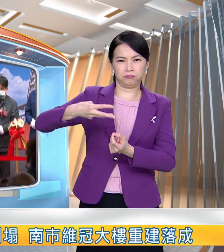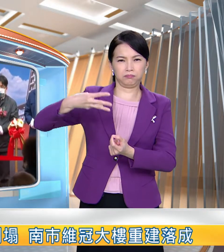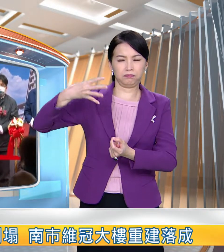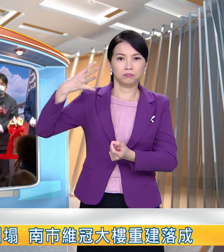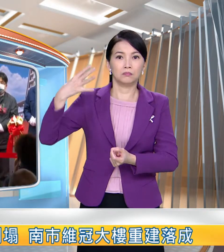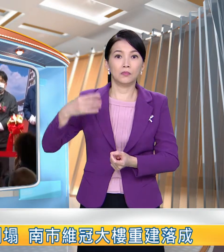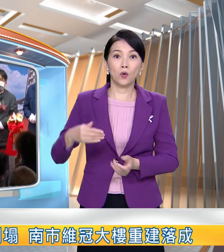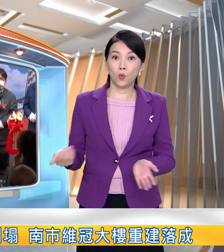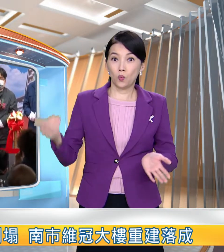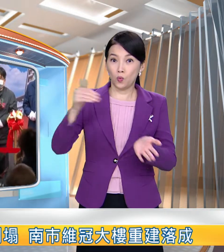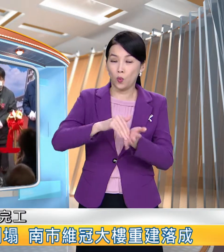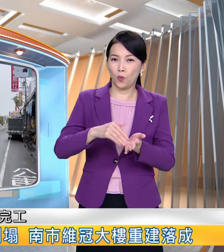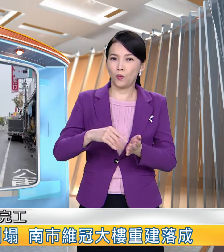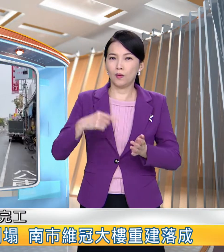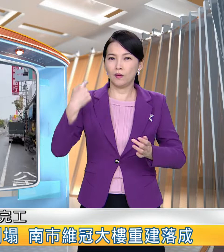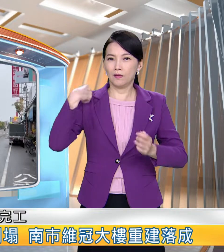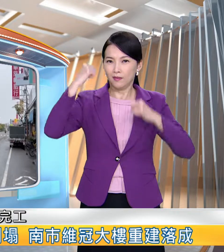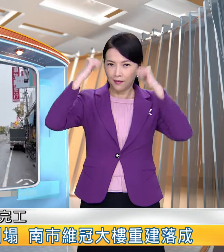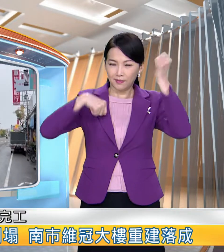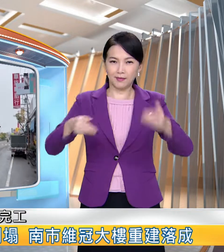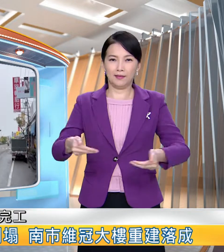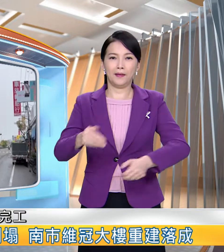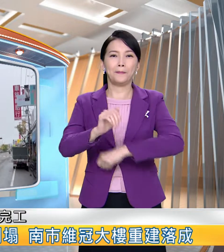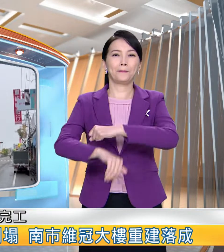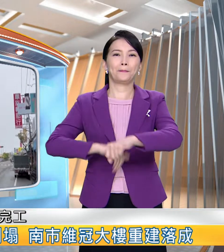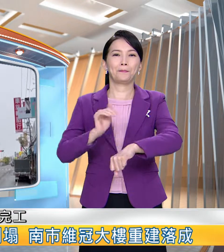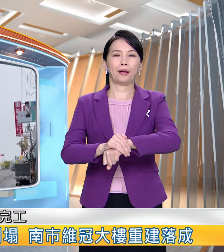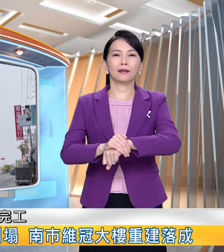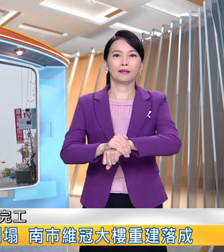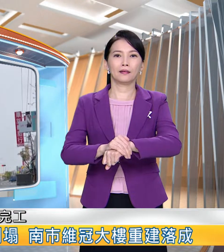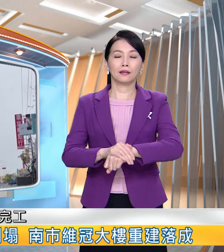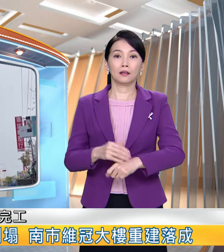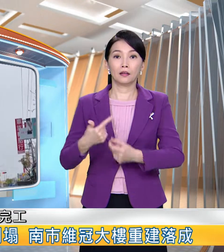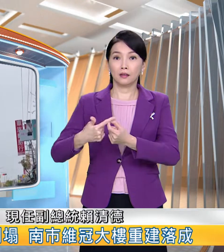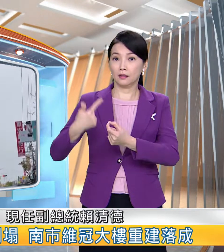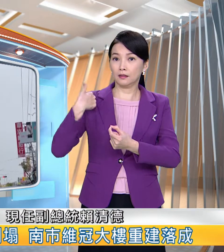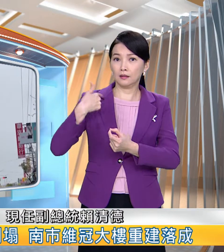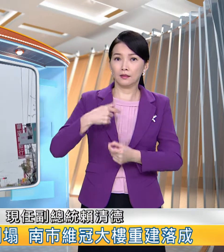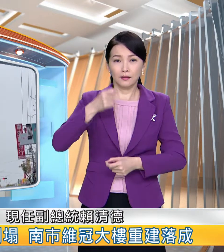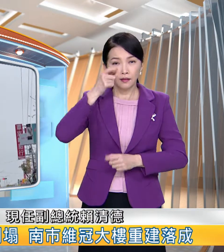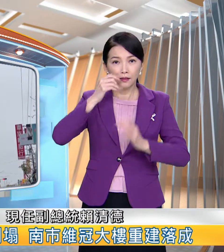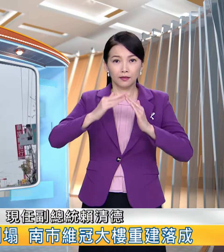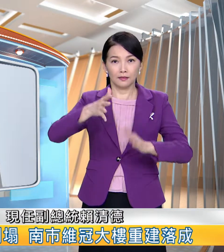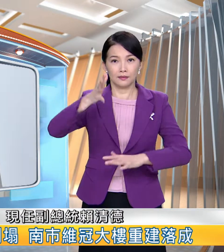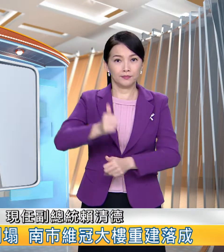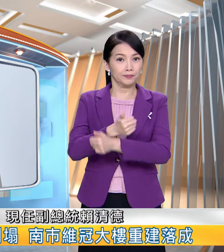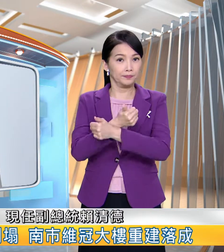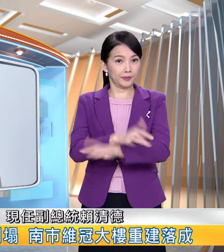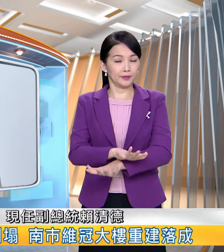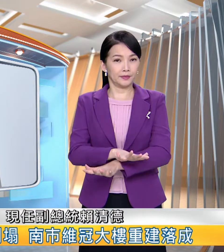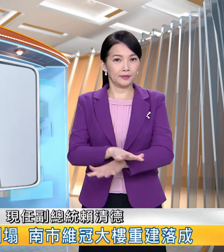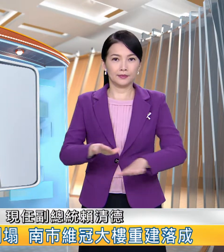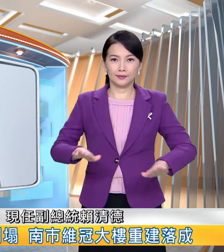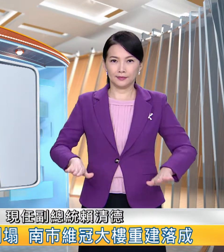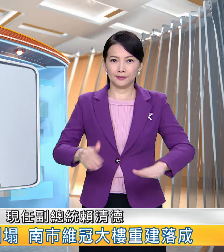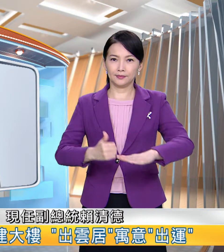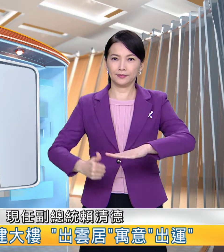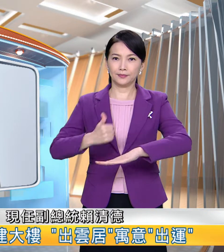年的重建，昨天上午正式完工。时任台南市长、现任副总统的赖清